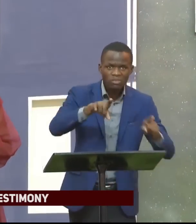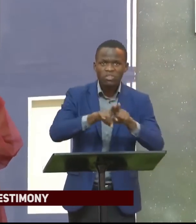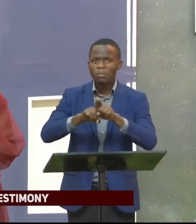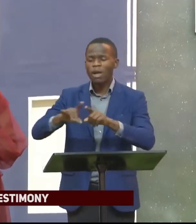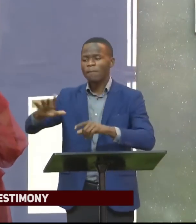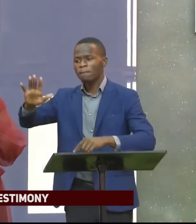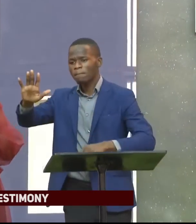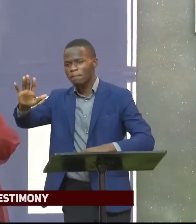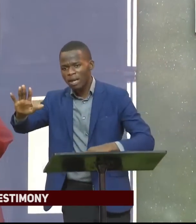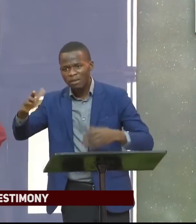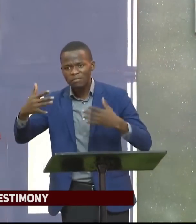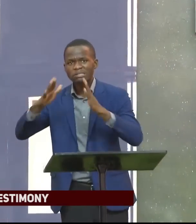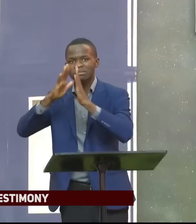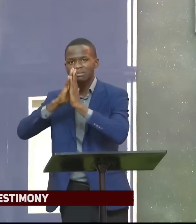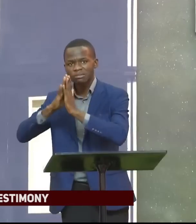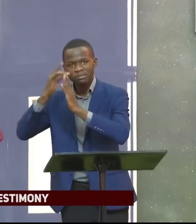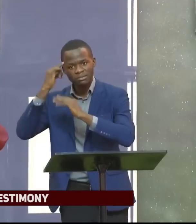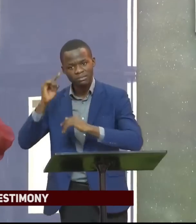nansabira.